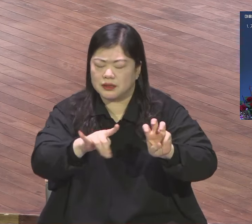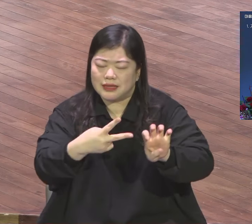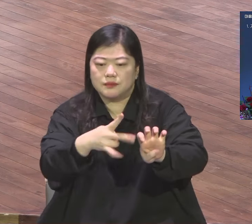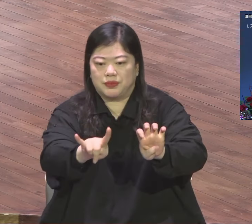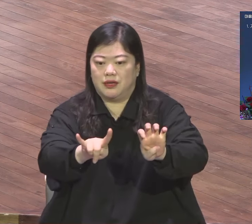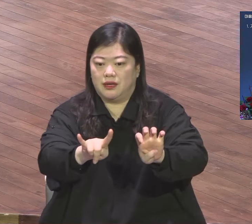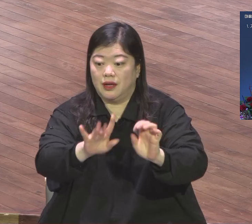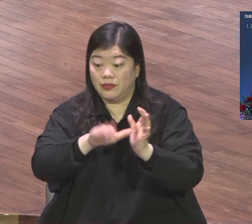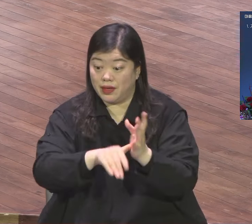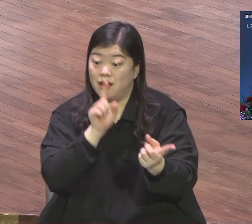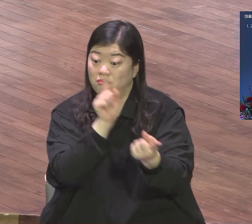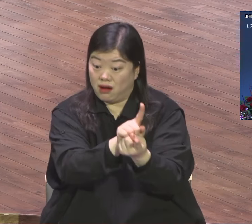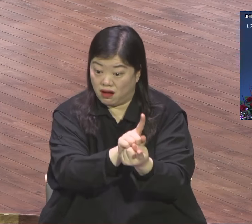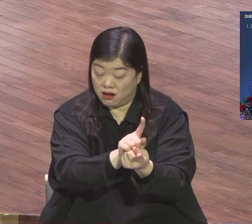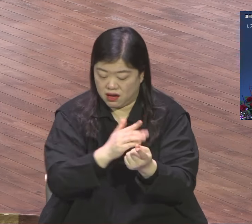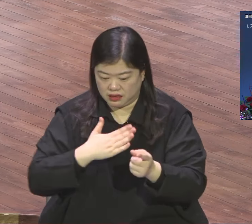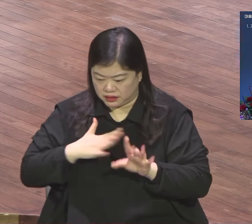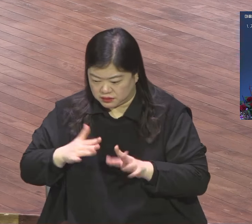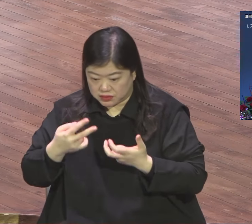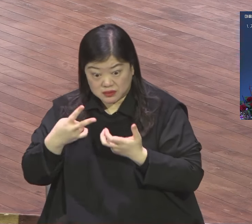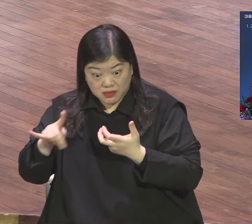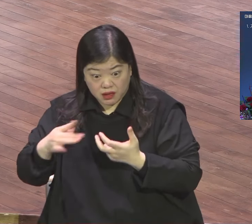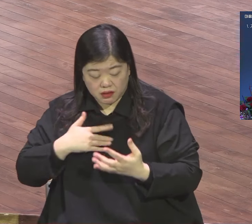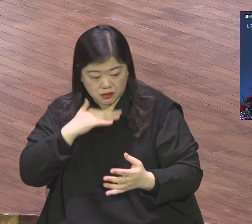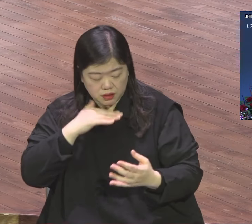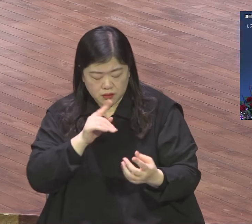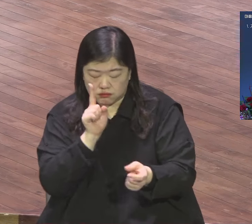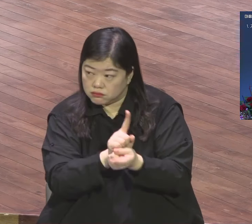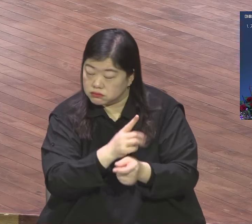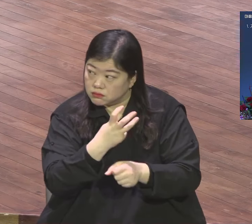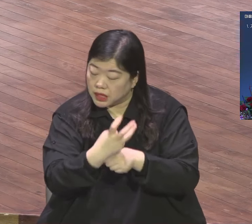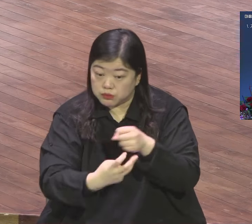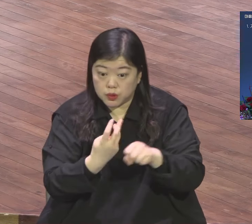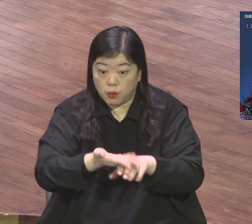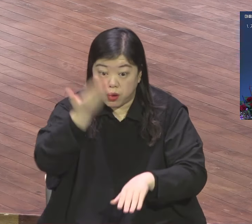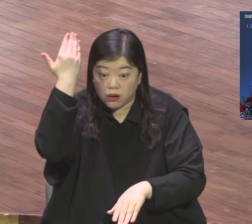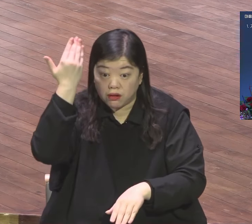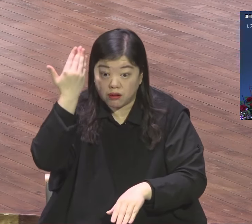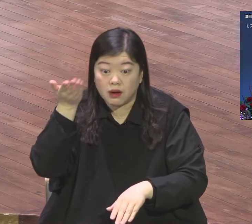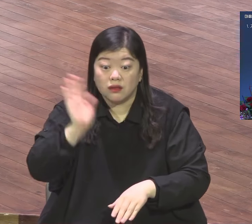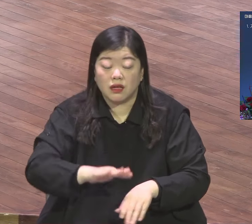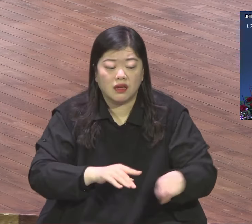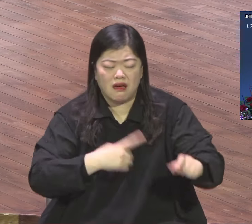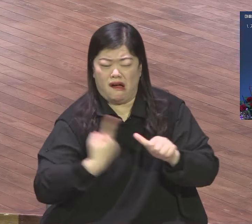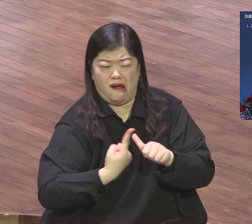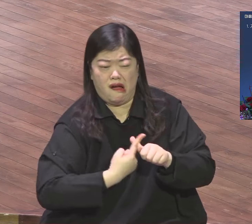괴롭히니까 유 목사님 죽여주실 그랬습니까? 그냥 기도만 했어요.